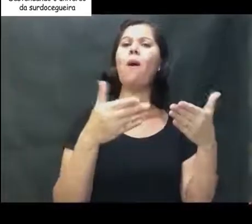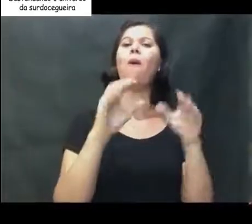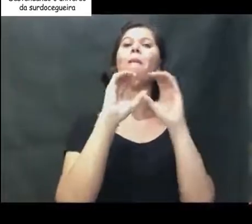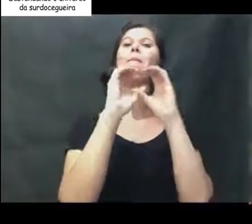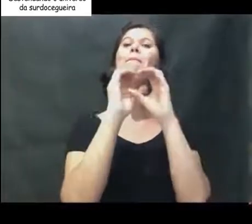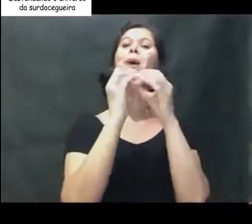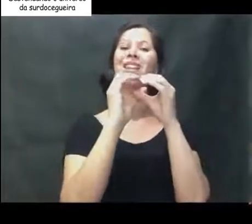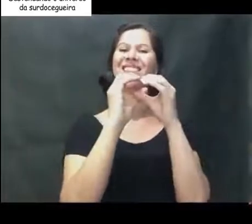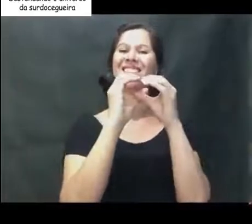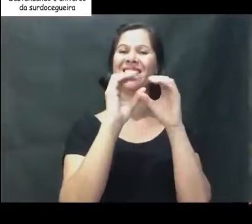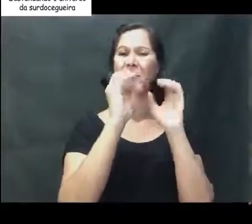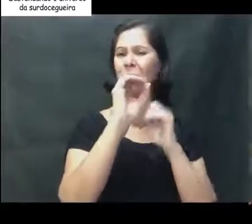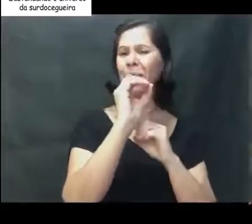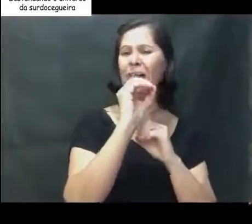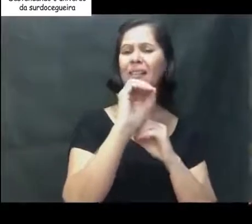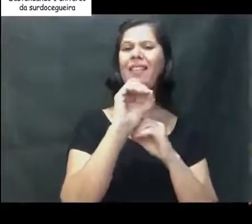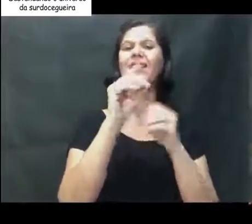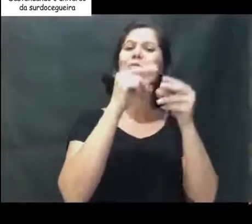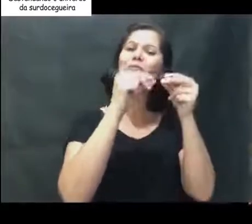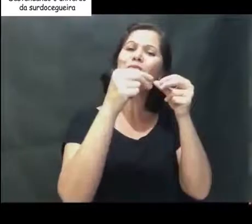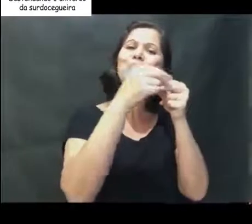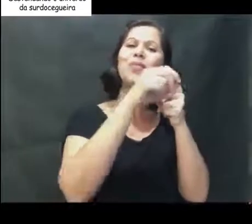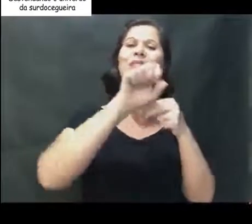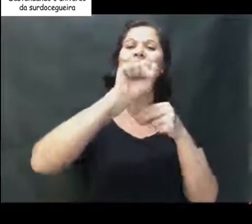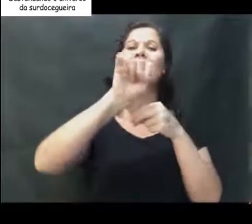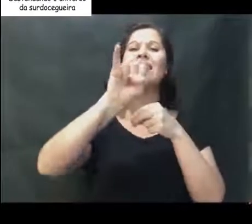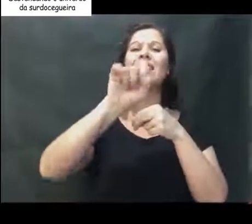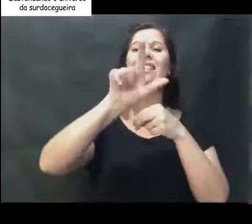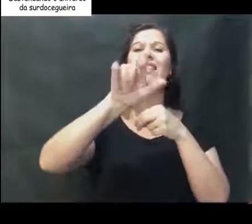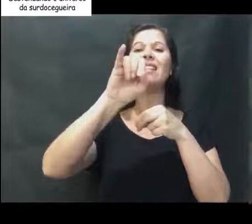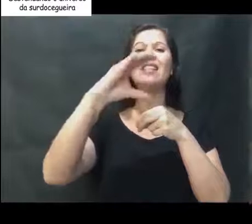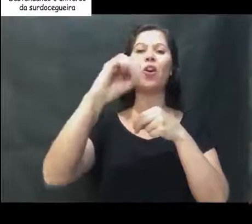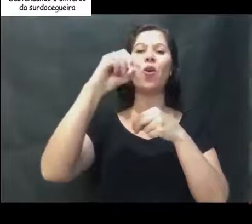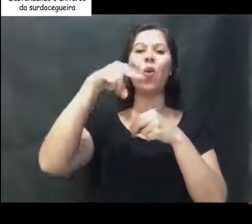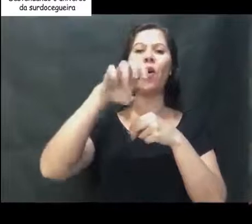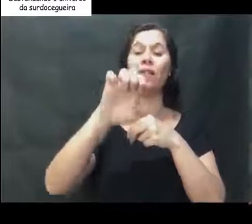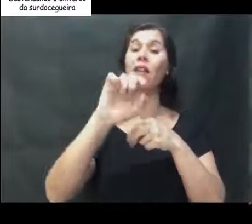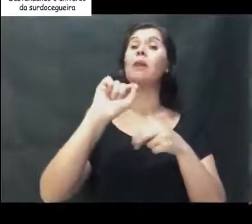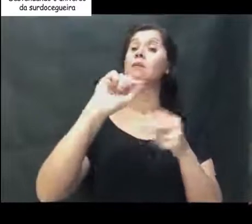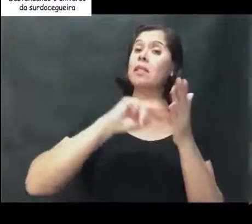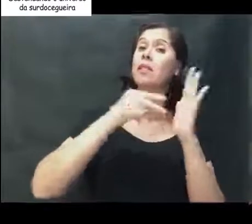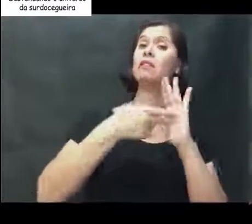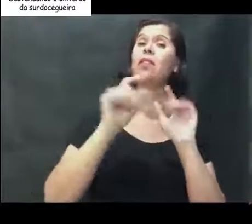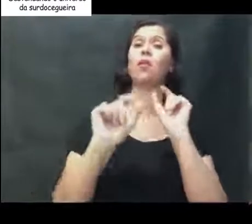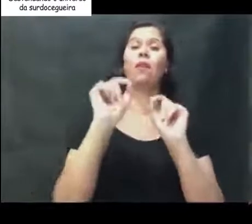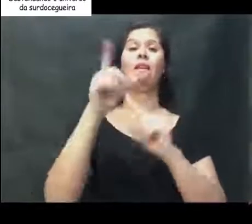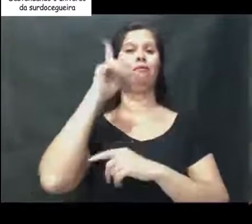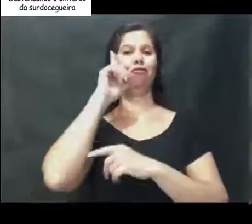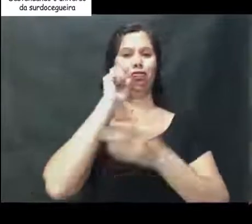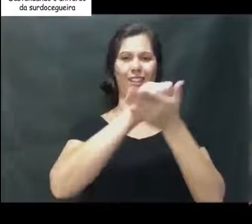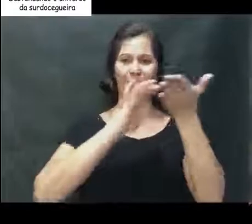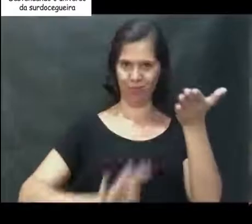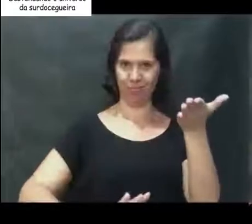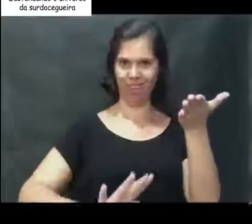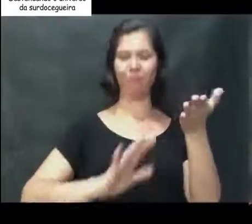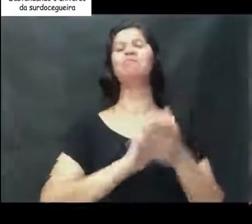de silicone com pelinhos de silicone, para representar dia de atividade. Além